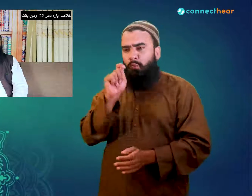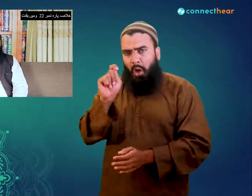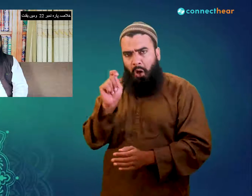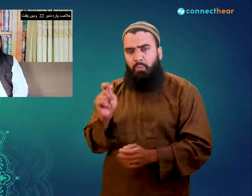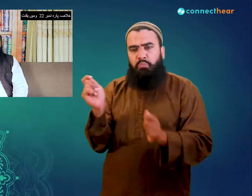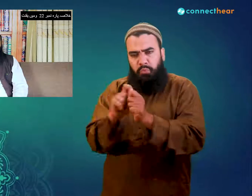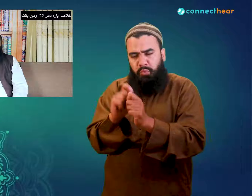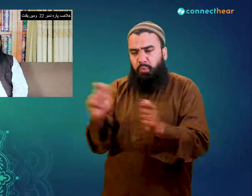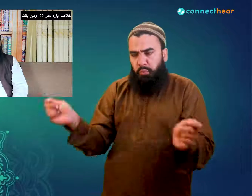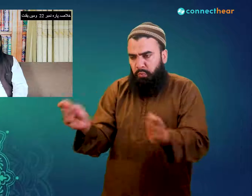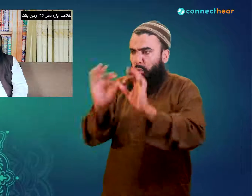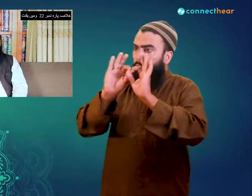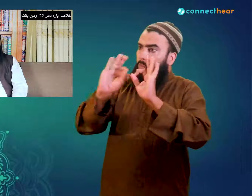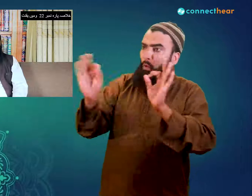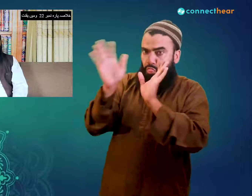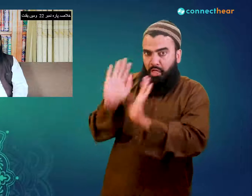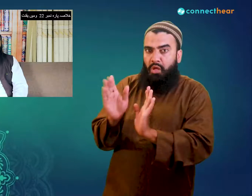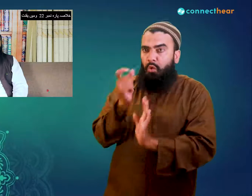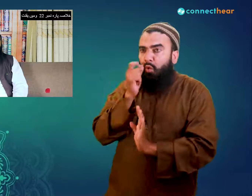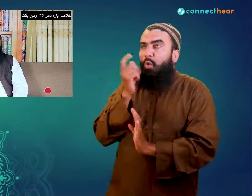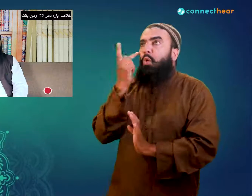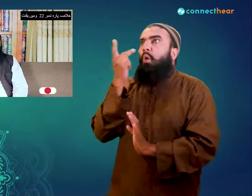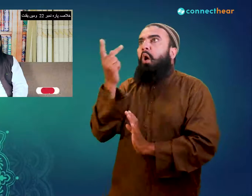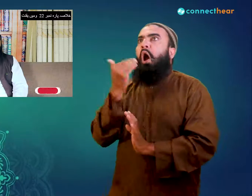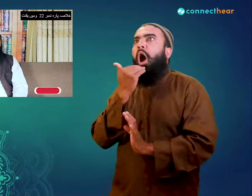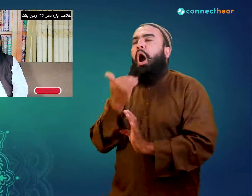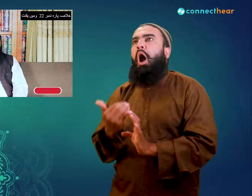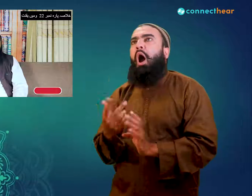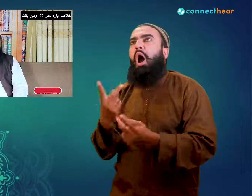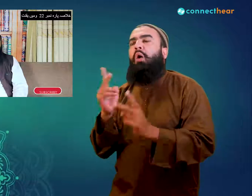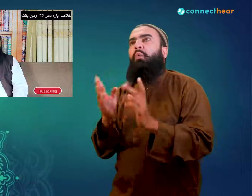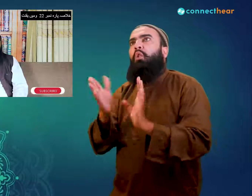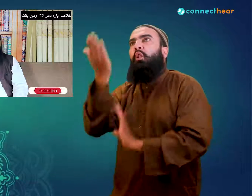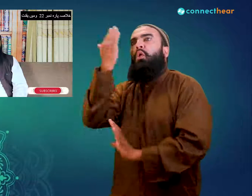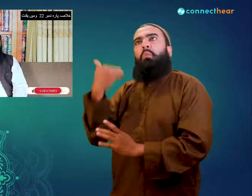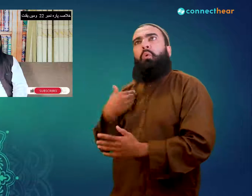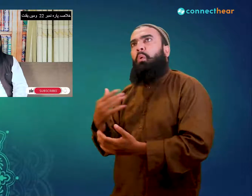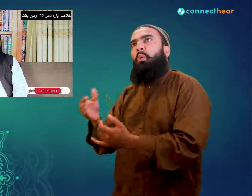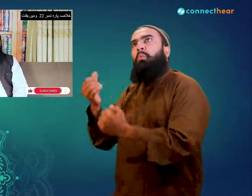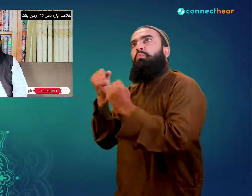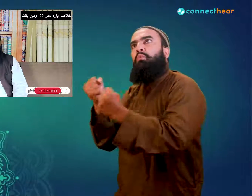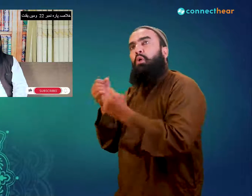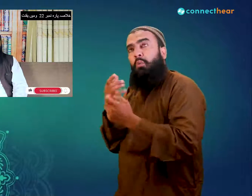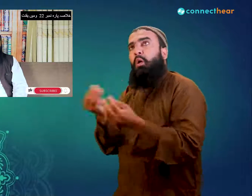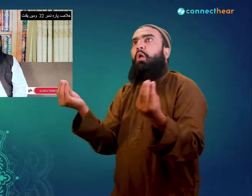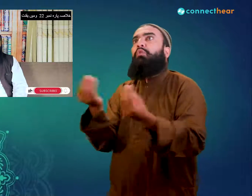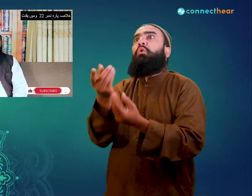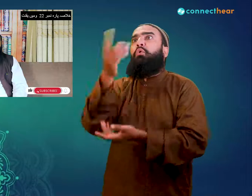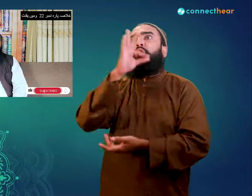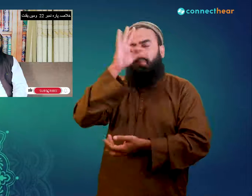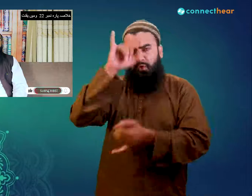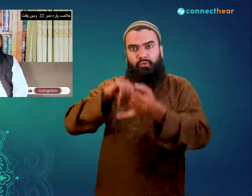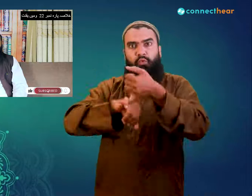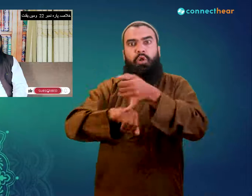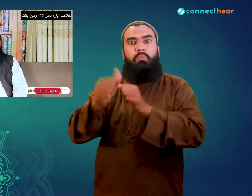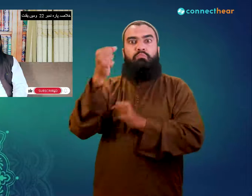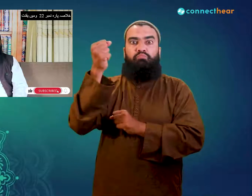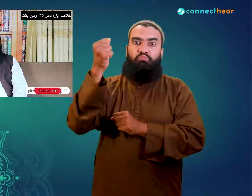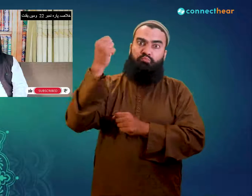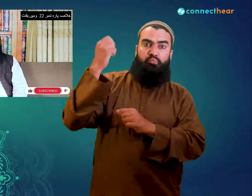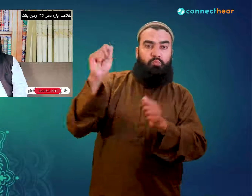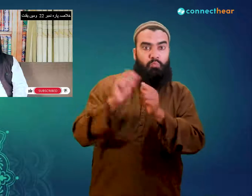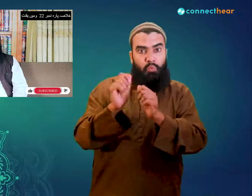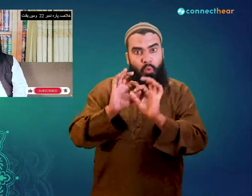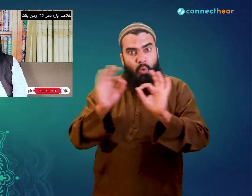لوگ اس طرح کا کام کر سکتے ہیں جو عام لوگوں کے لیے محال اور ناممکن ہے، تو اللہ رب العزت تو پھر خالق اور مالک